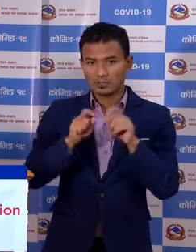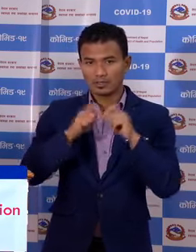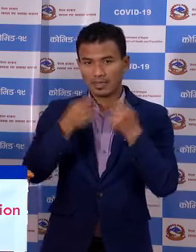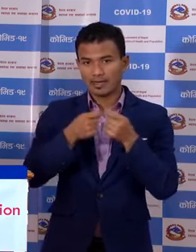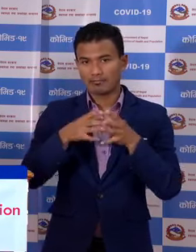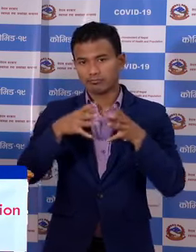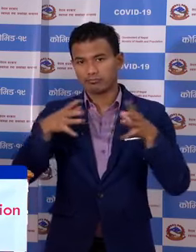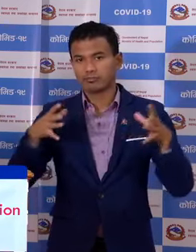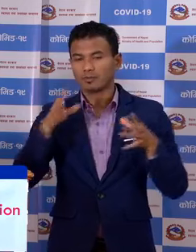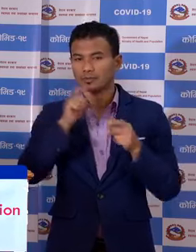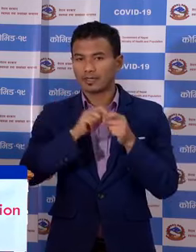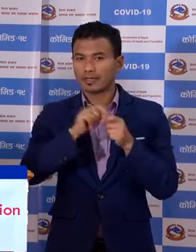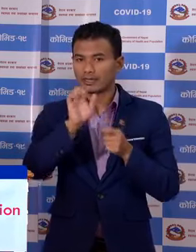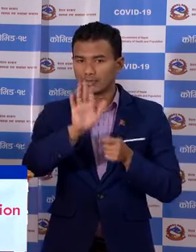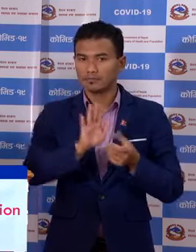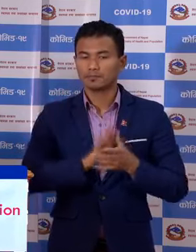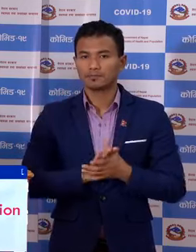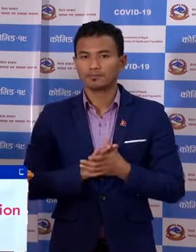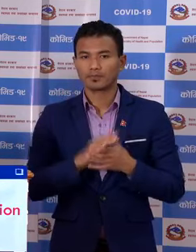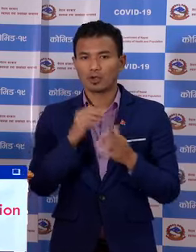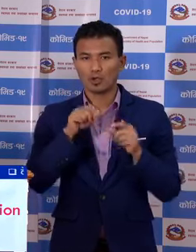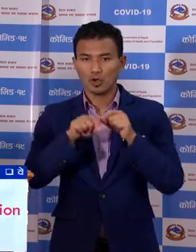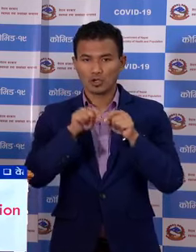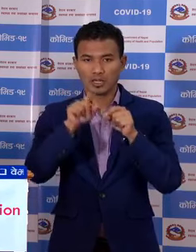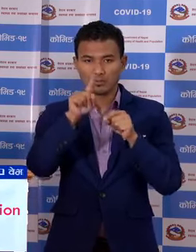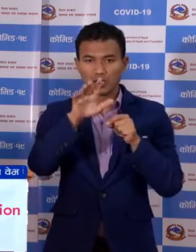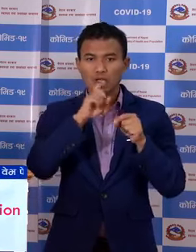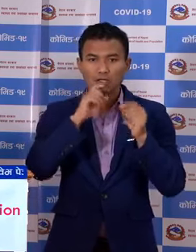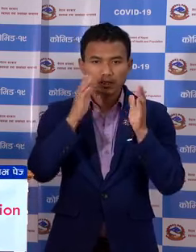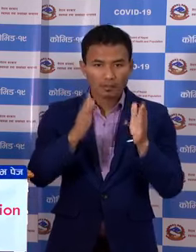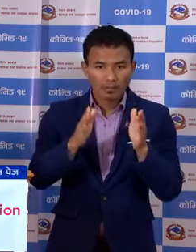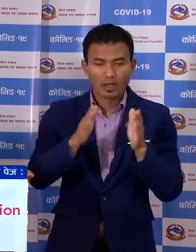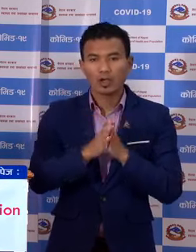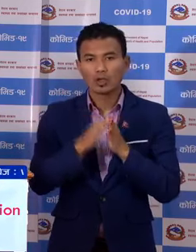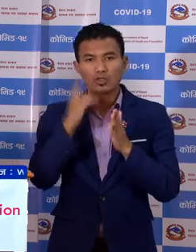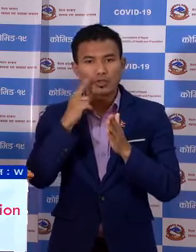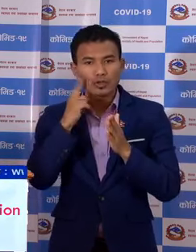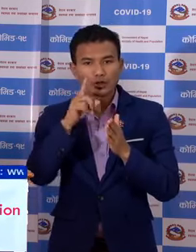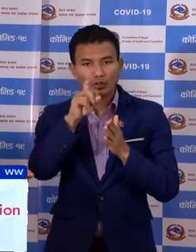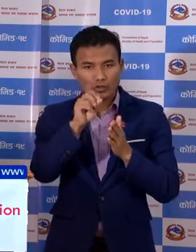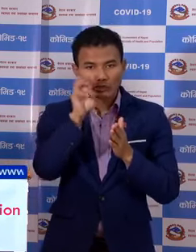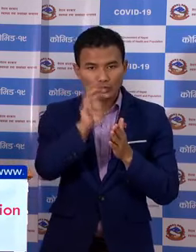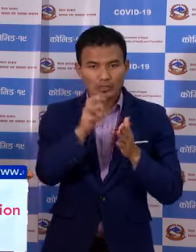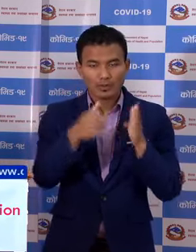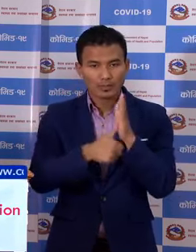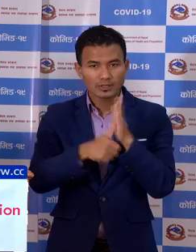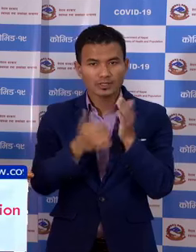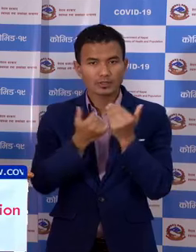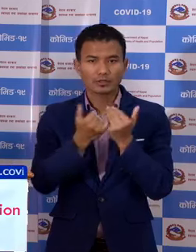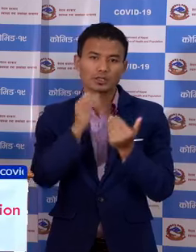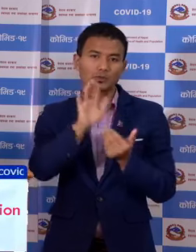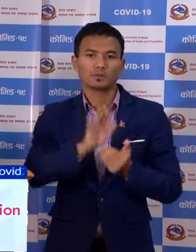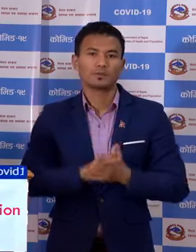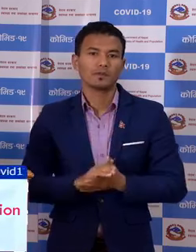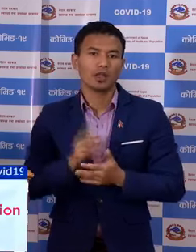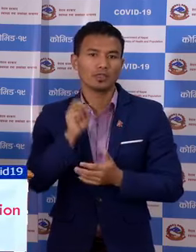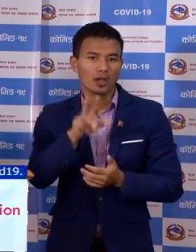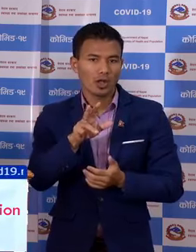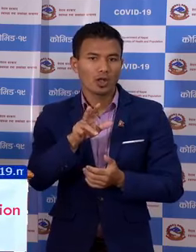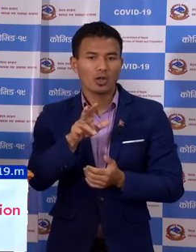दायरा बढाउँदै लगेका छौँ र असार 15 गतिसम्ममा दैनिक 10,000 परीक्षण गर्नेछौँ।